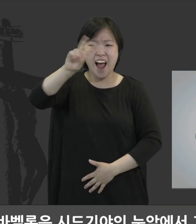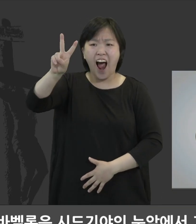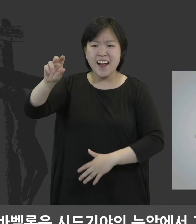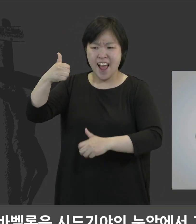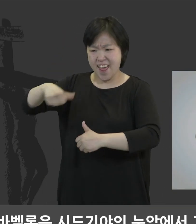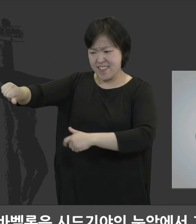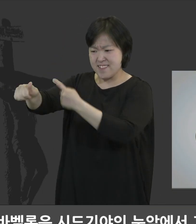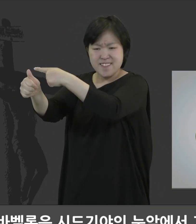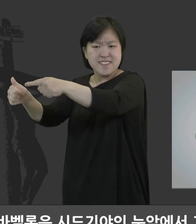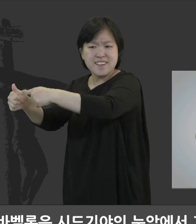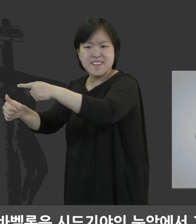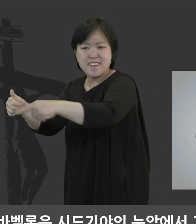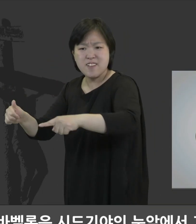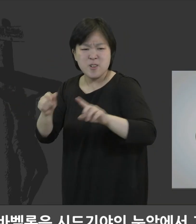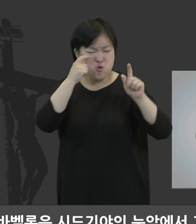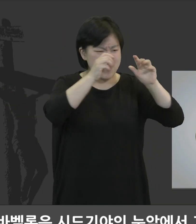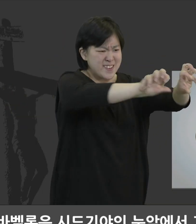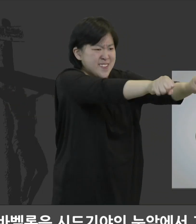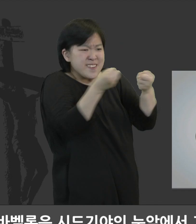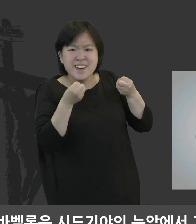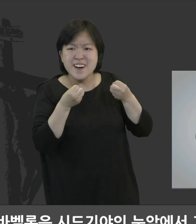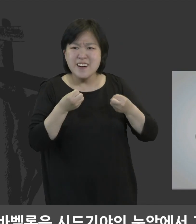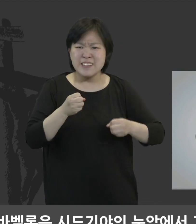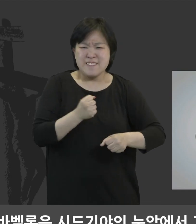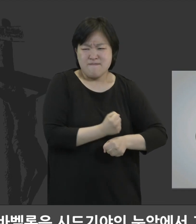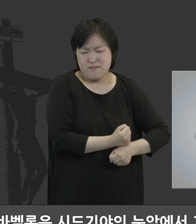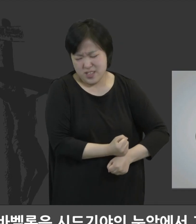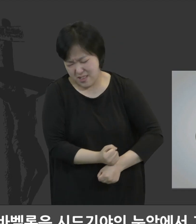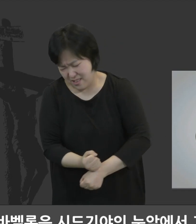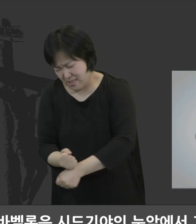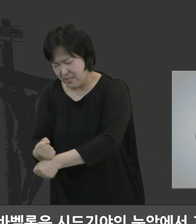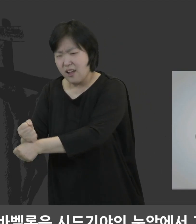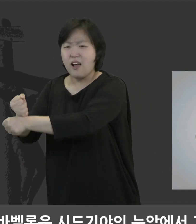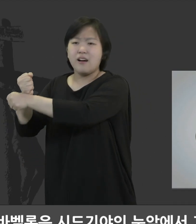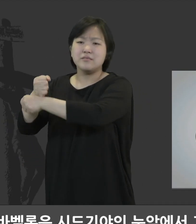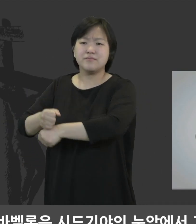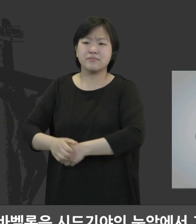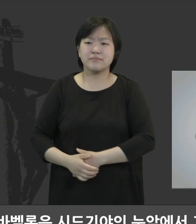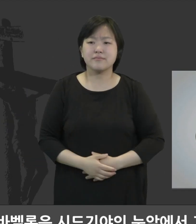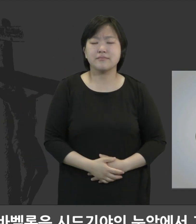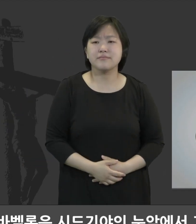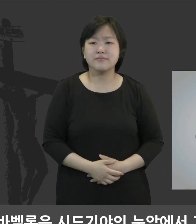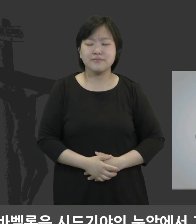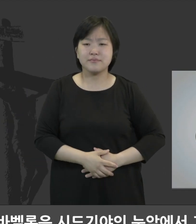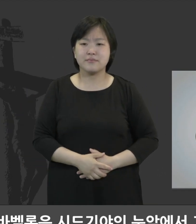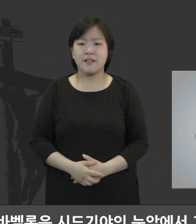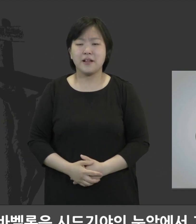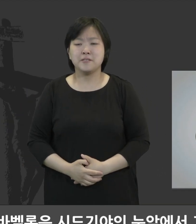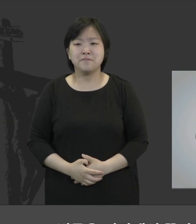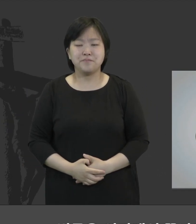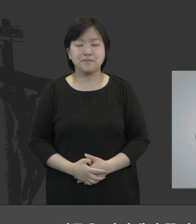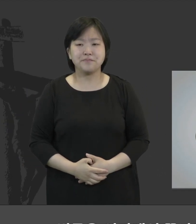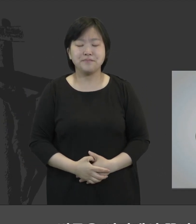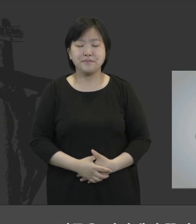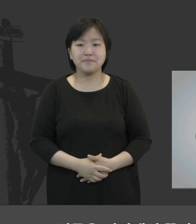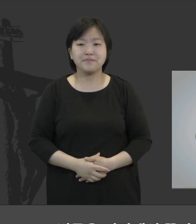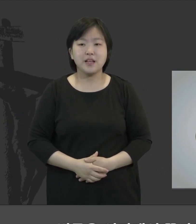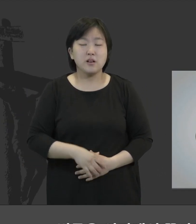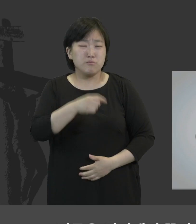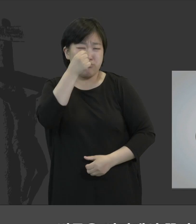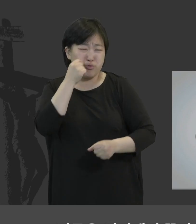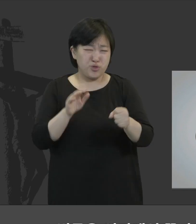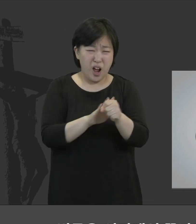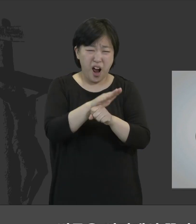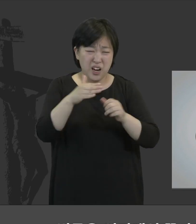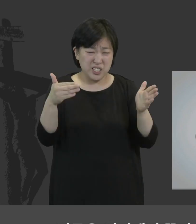죽이고 시드기야의 두 눈을 빼고 노사슬로 결박하여 바벨론으로 끌고 갑니다. 비극은